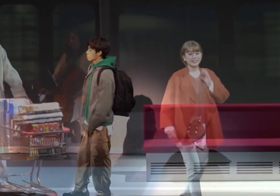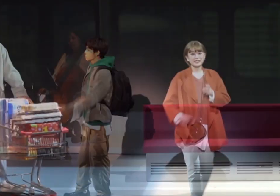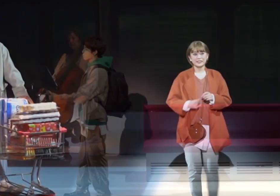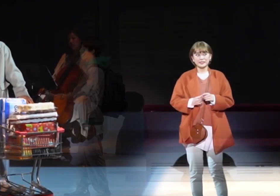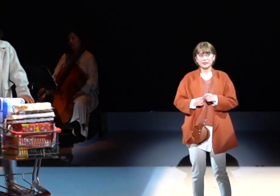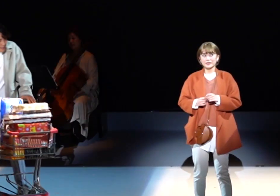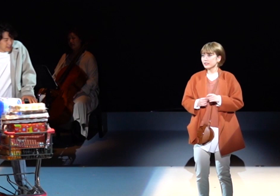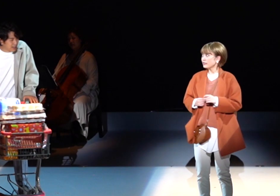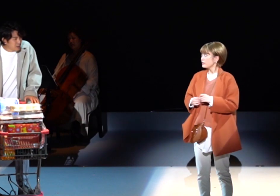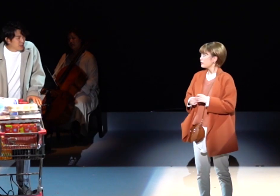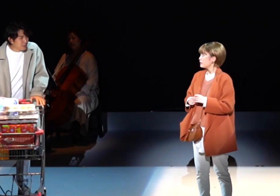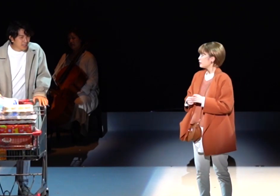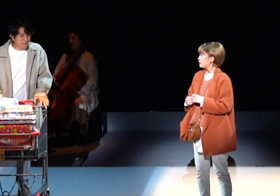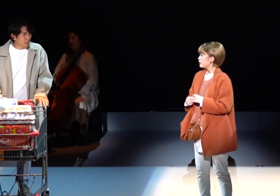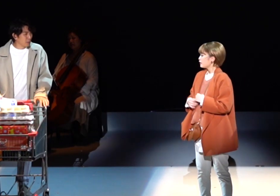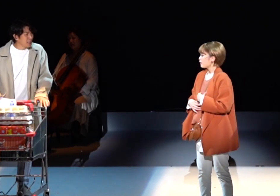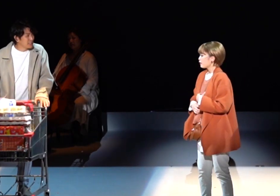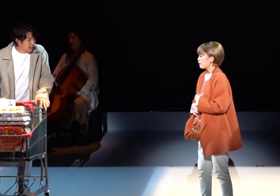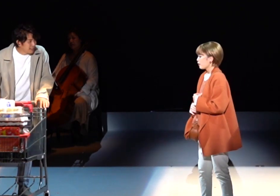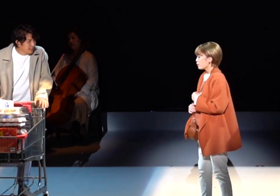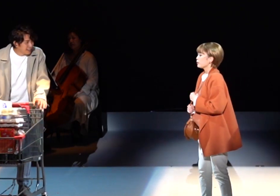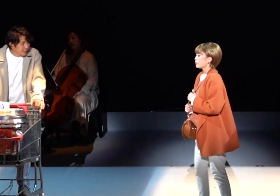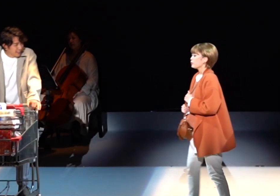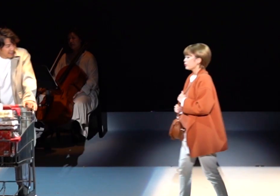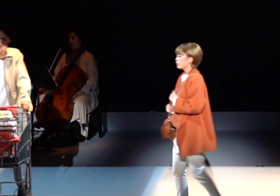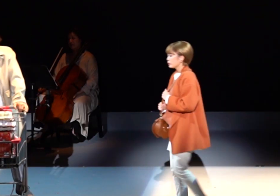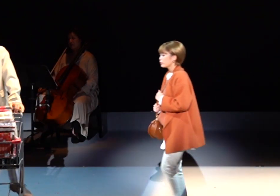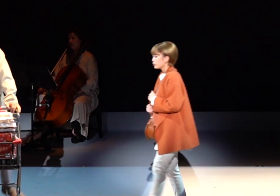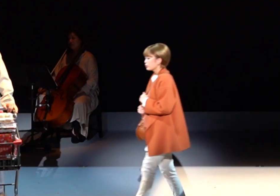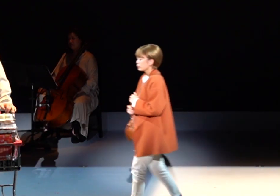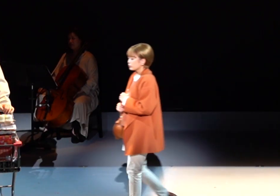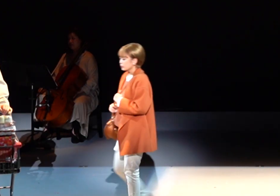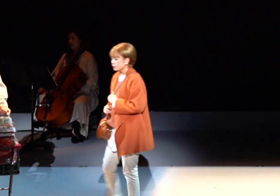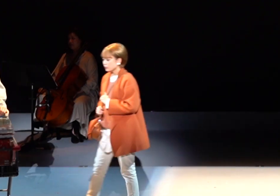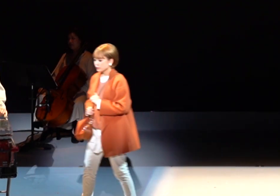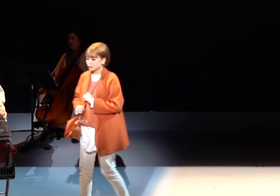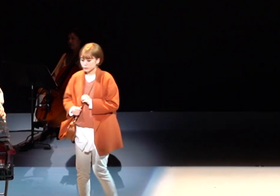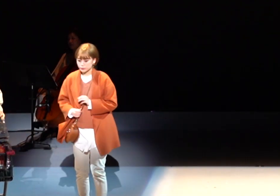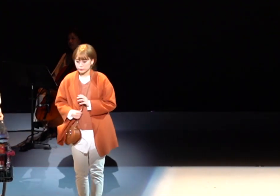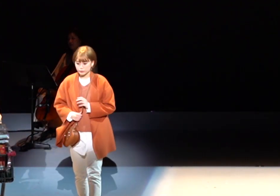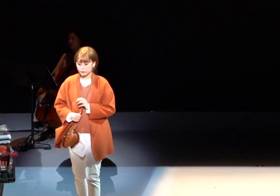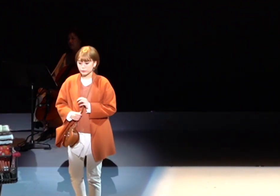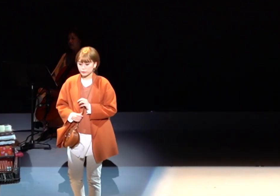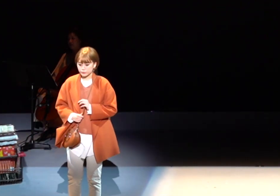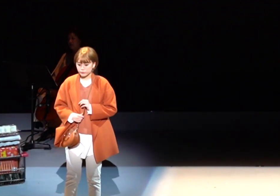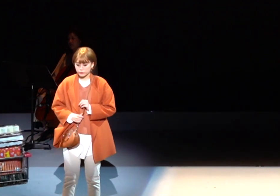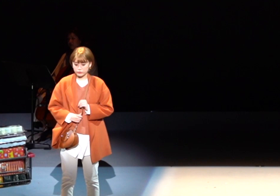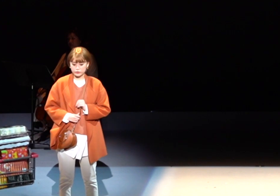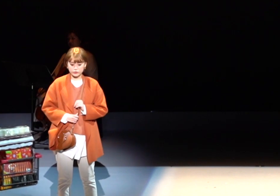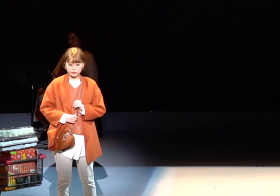ね、あいつ、ああいう見た目でやっぱモテんじゃん、でも今の逸臣は恋愛よりも夢一直線